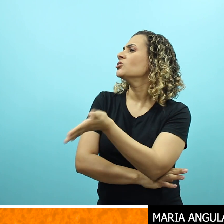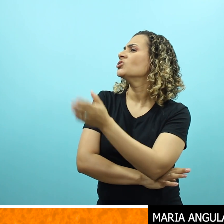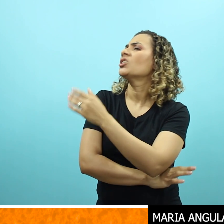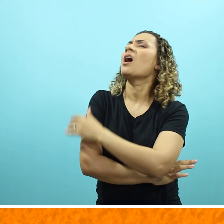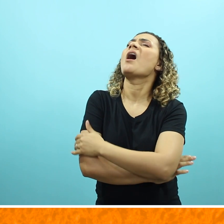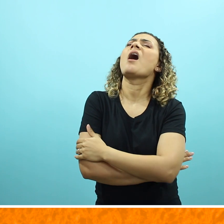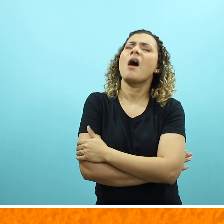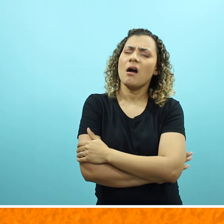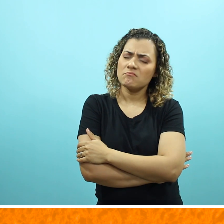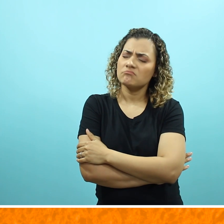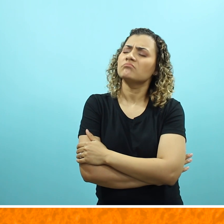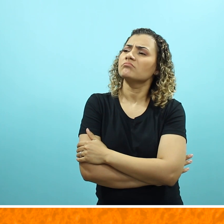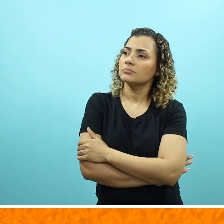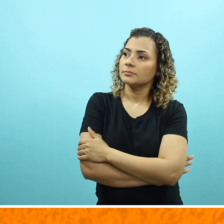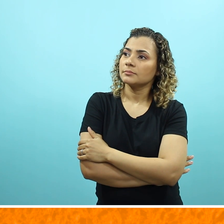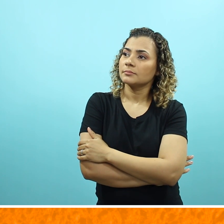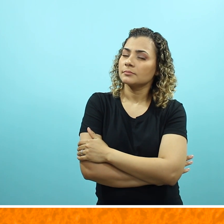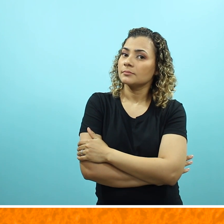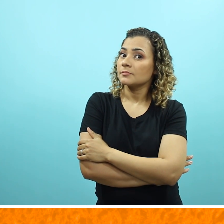sabia.